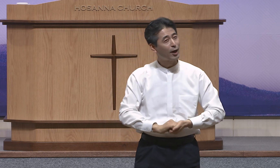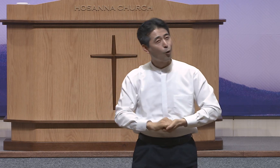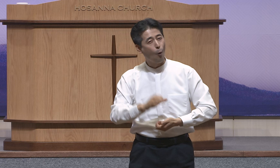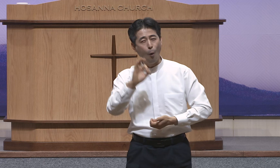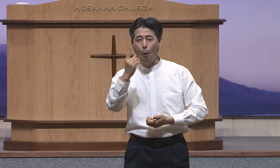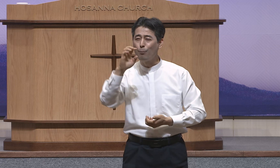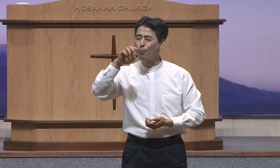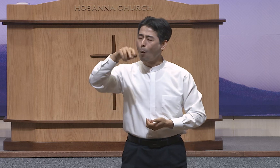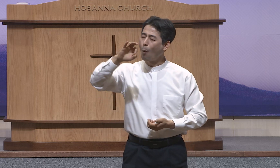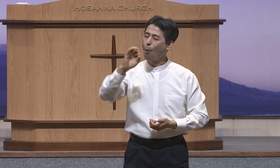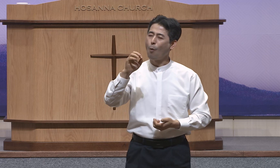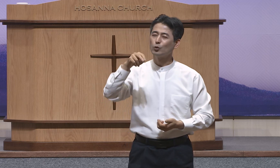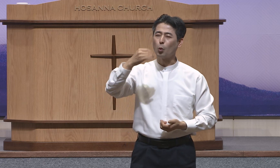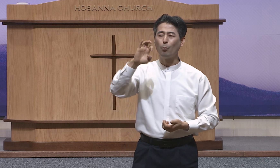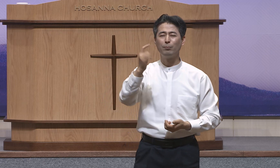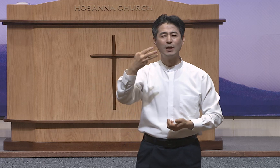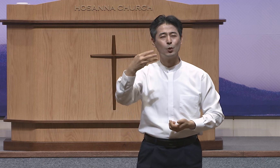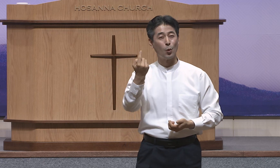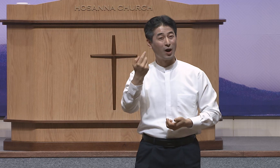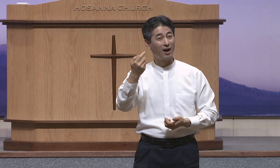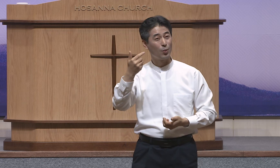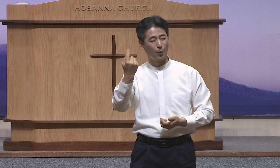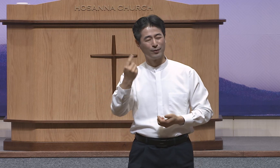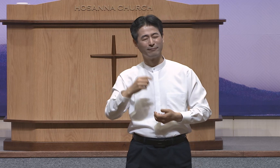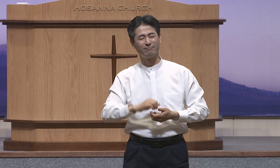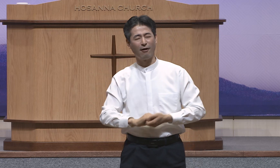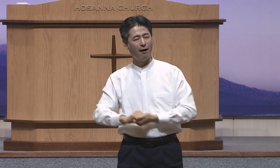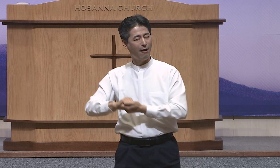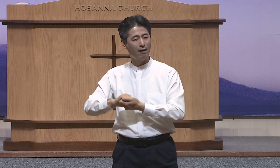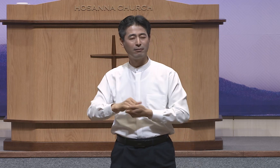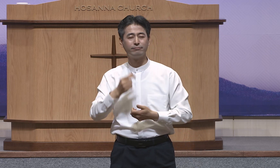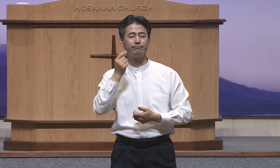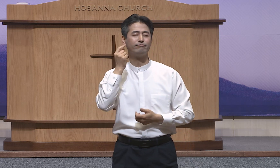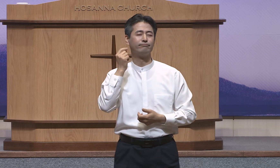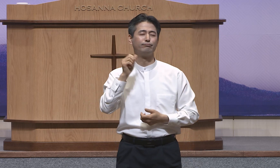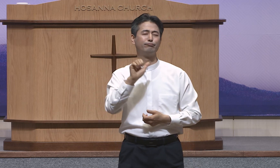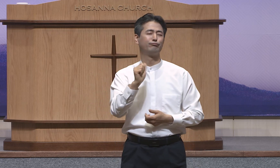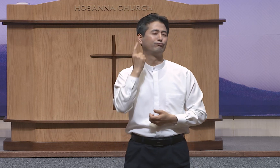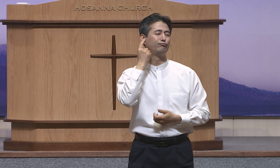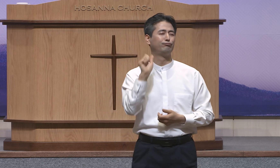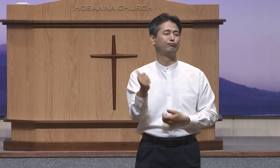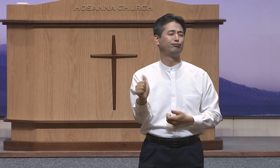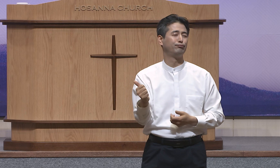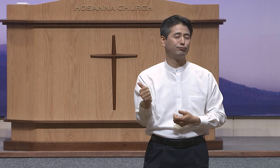여성분들의 그 소프라노 아름다운 목소리라고 하시는데 못 듣습니다.